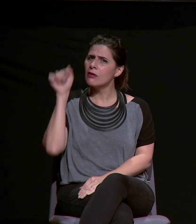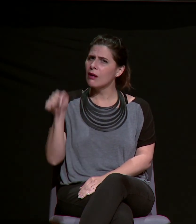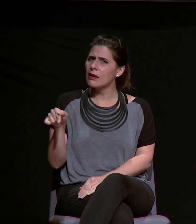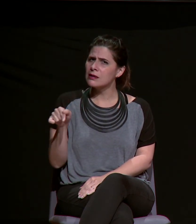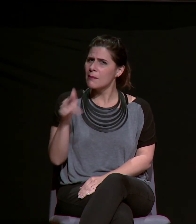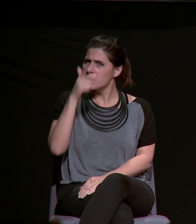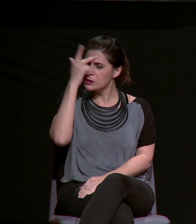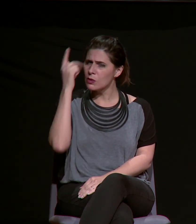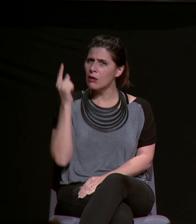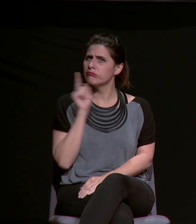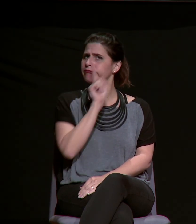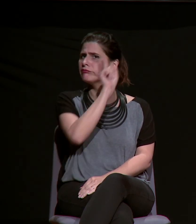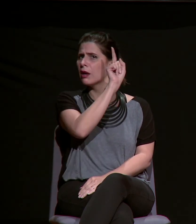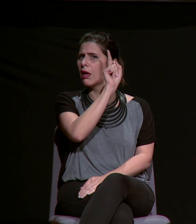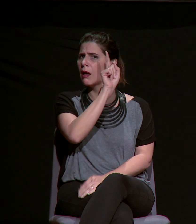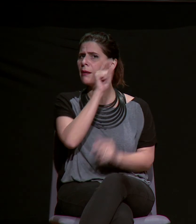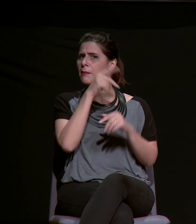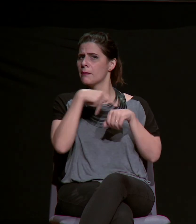Cuba em